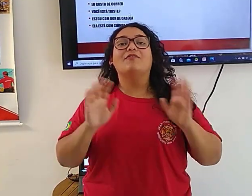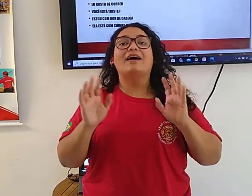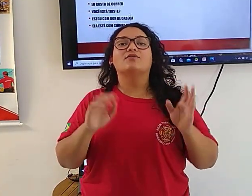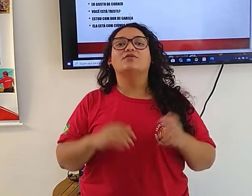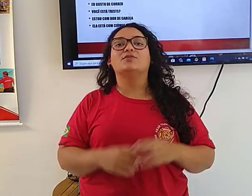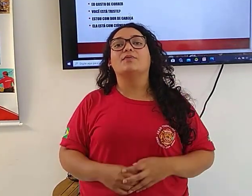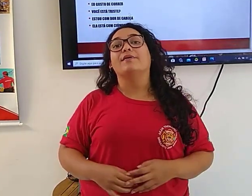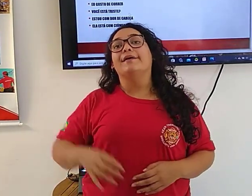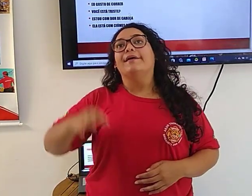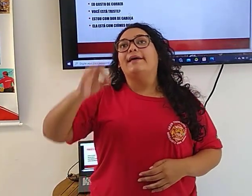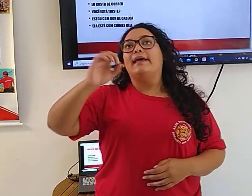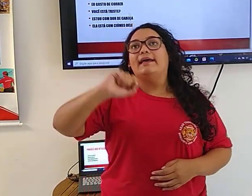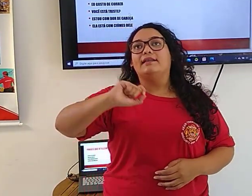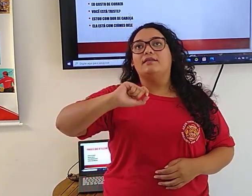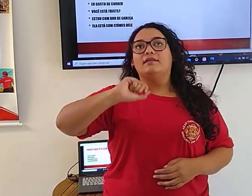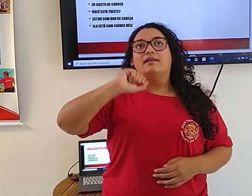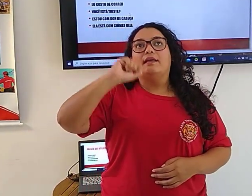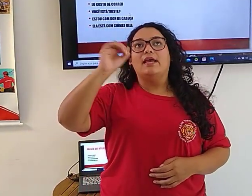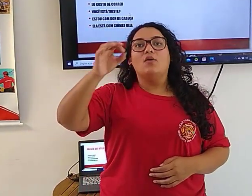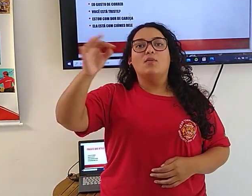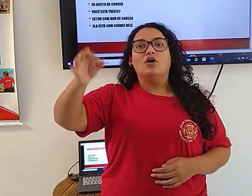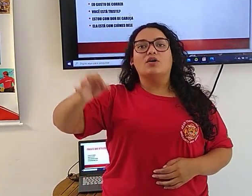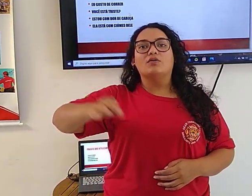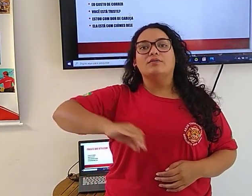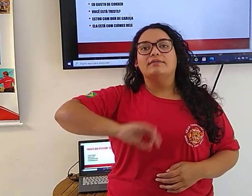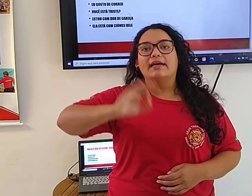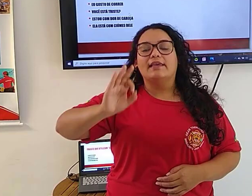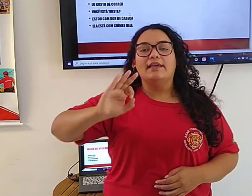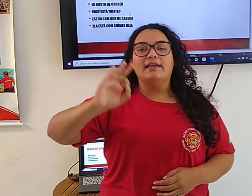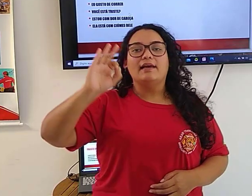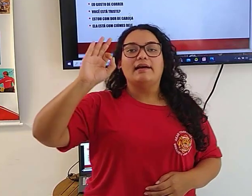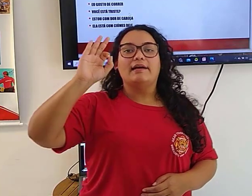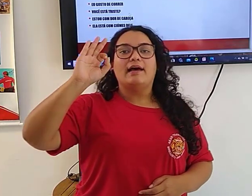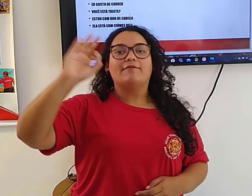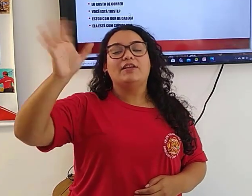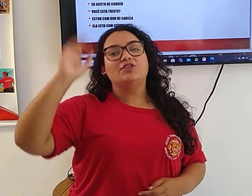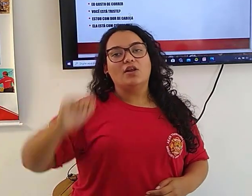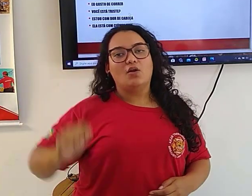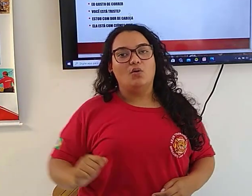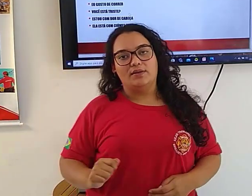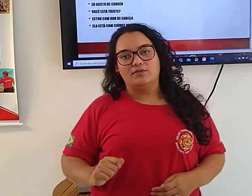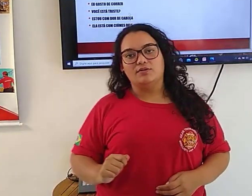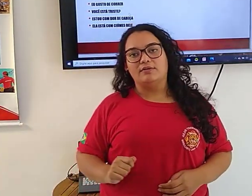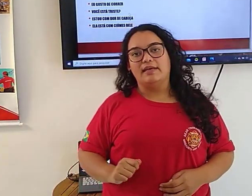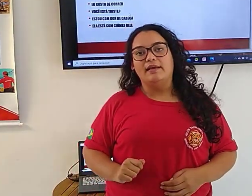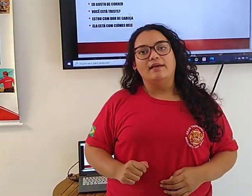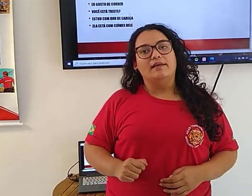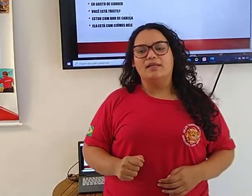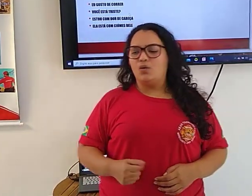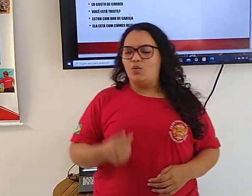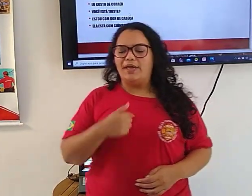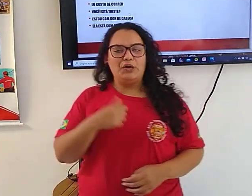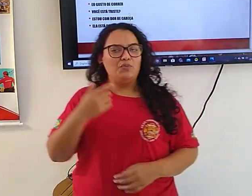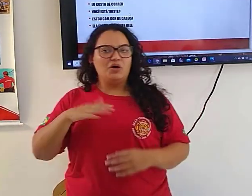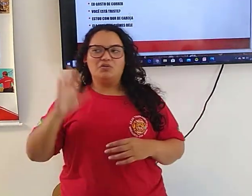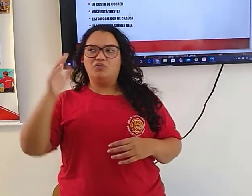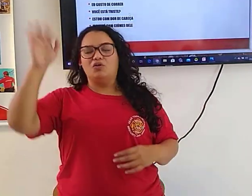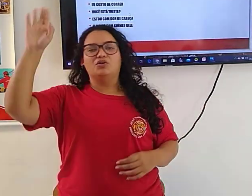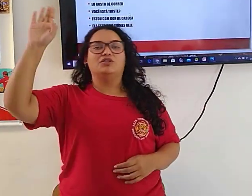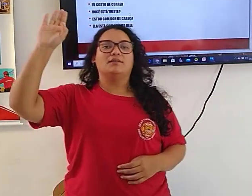todo tipo. Eu moro daqui a 20 quilômetros, né? Então, eu moro longe.